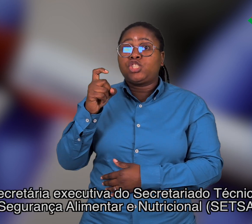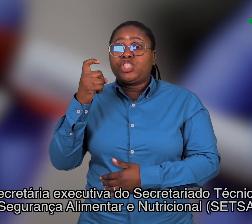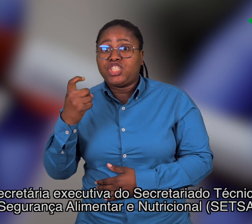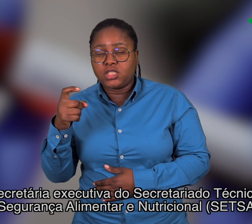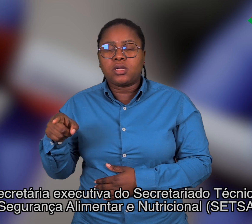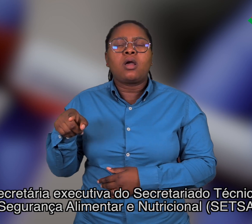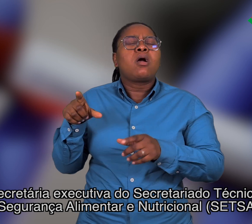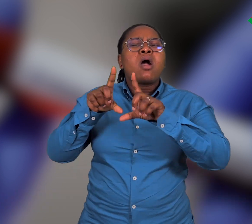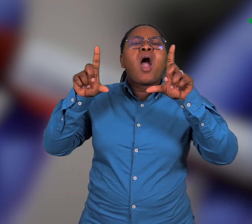e Nutricional.